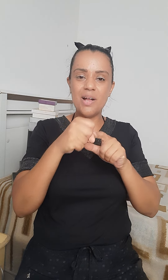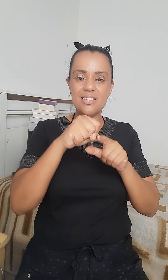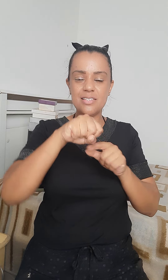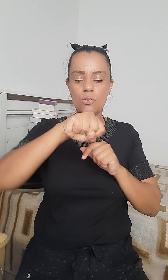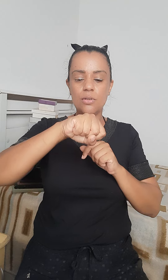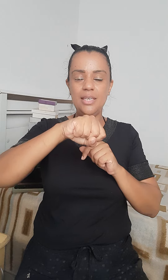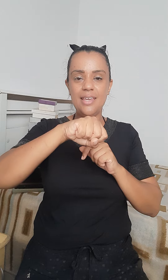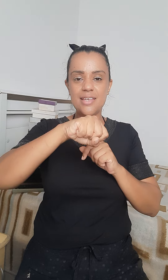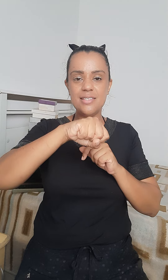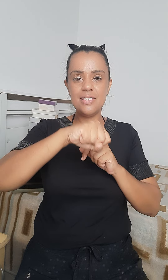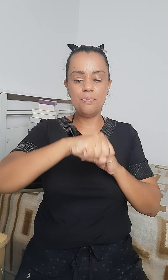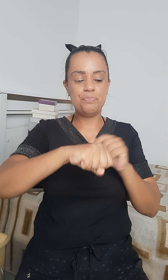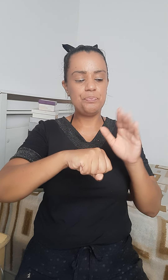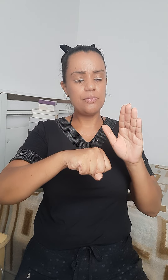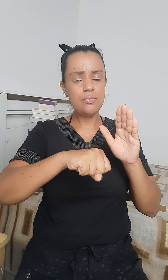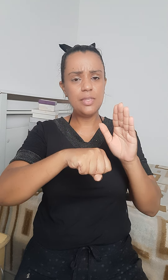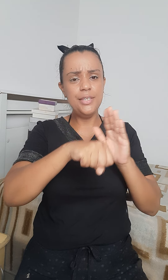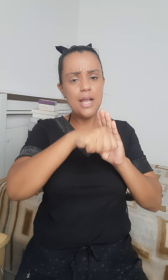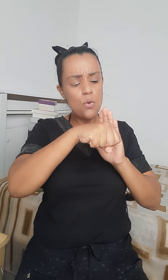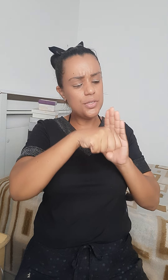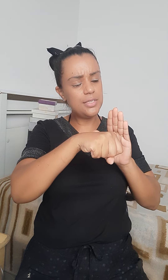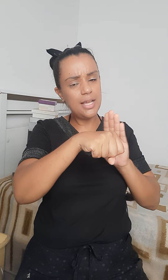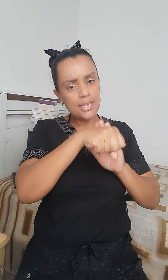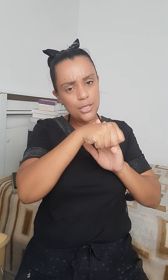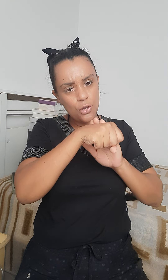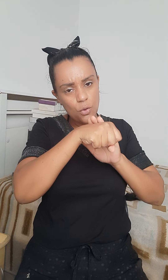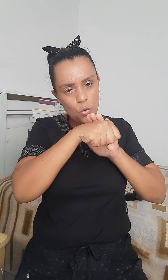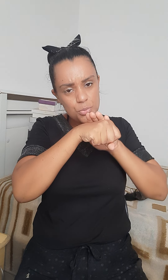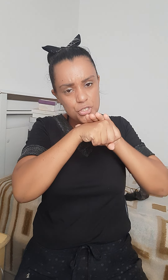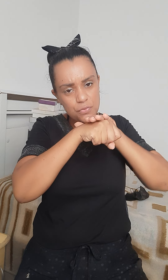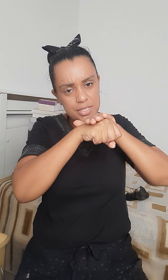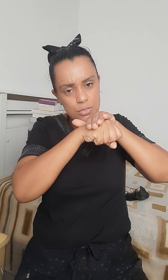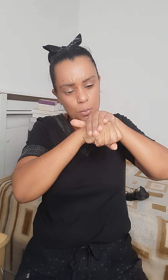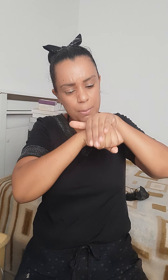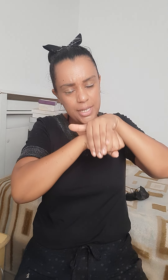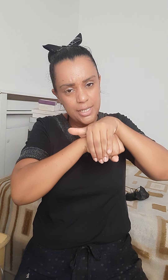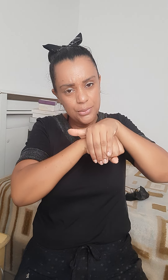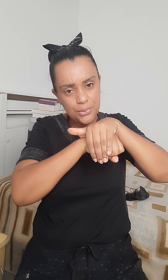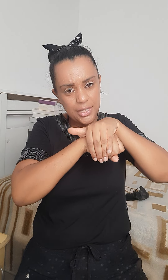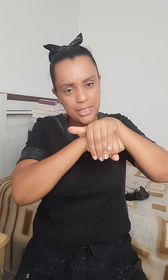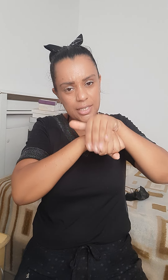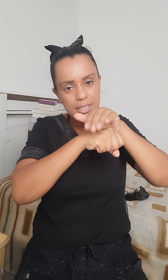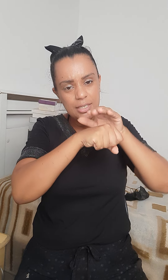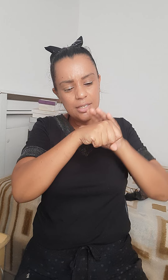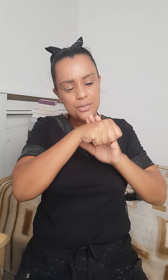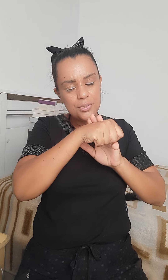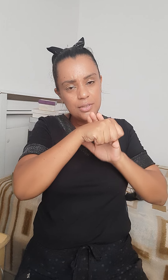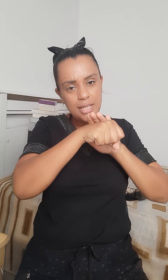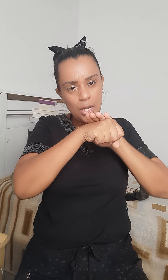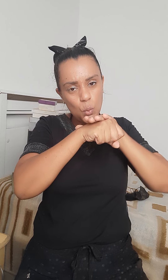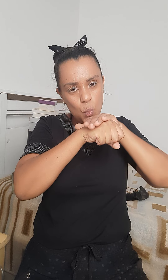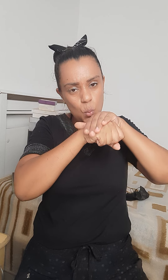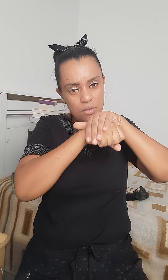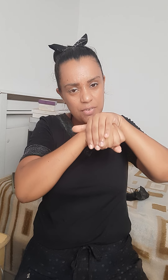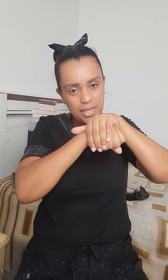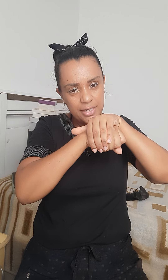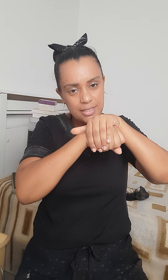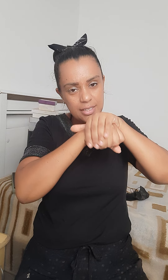base em S. E a outra aqui, ó. Como se estivesse cobrindo, né? A lua vem aqui,